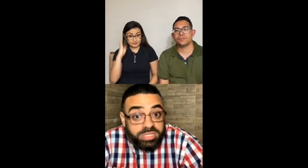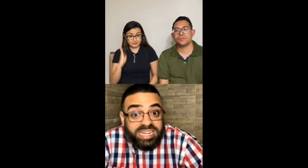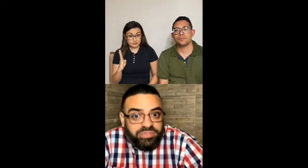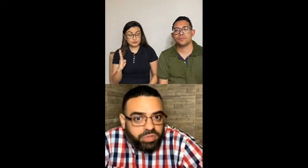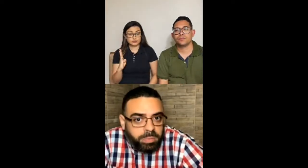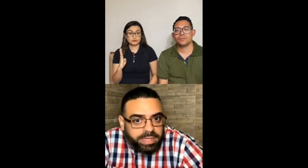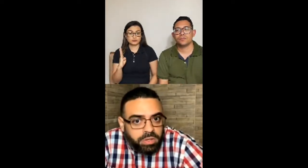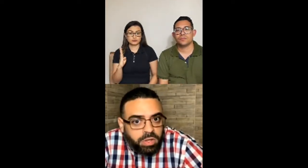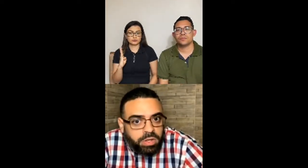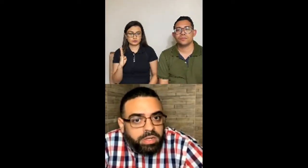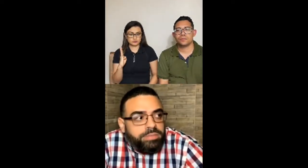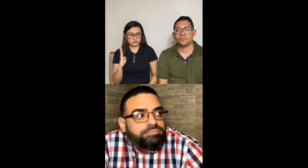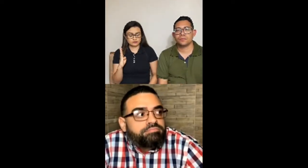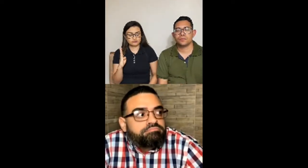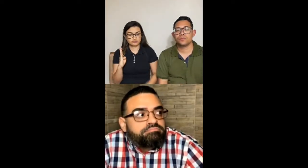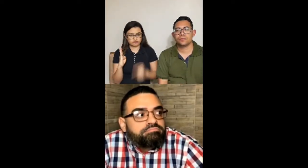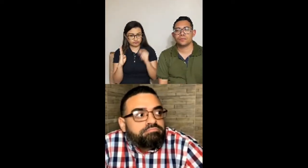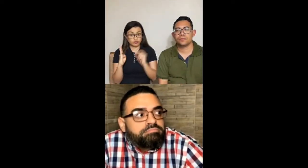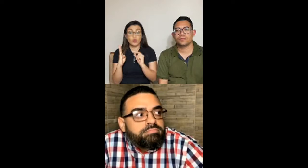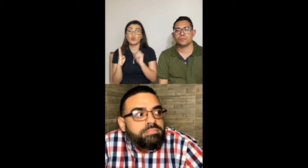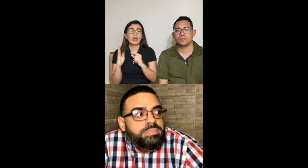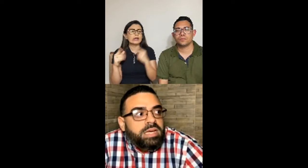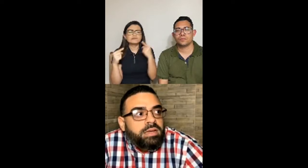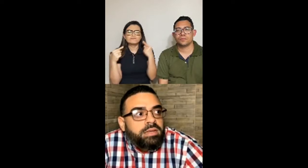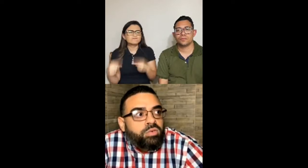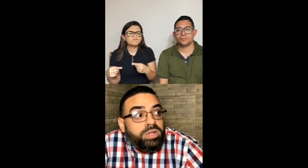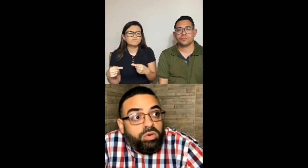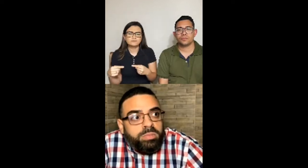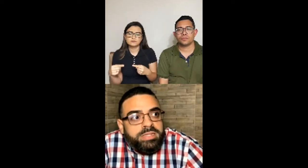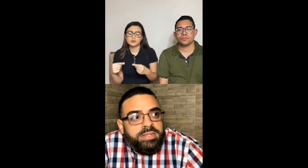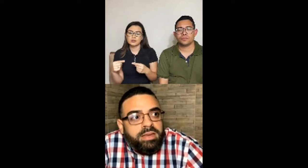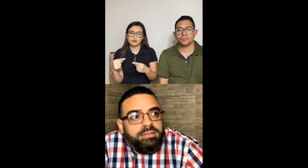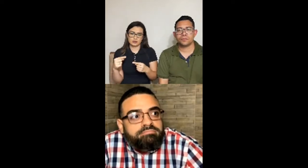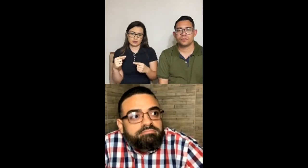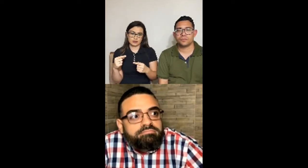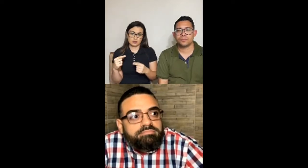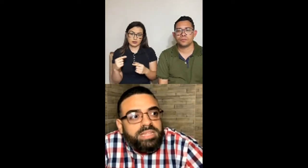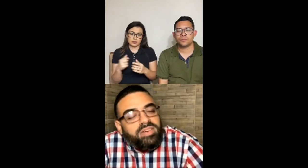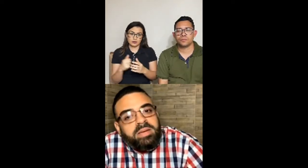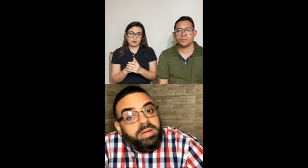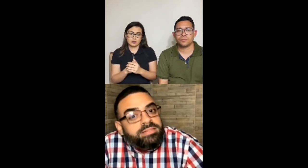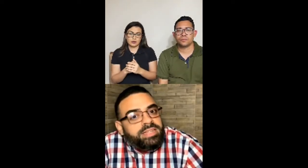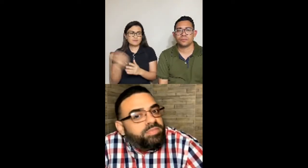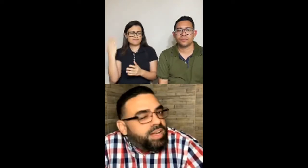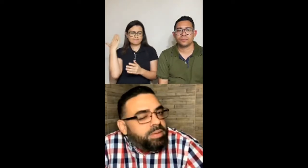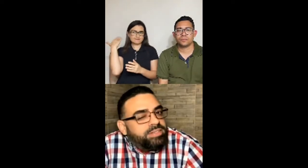Brasil, você tem uma ideia, quer dizer, o meu desafio maior,